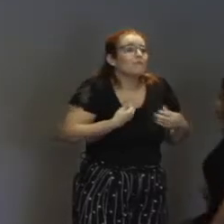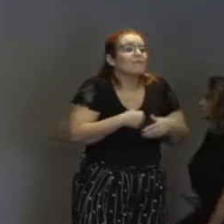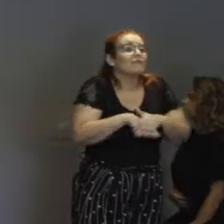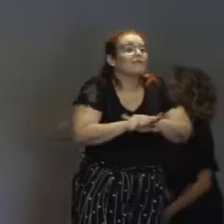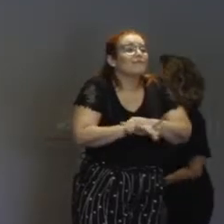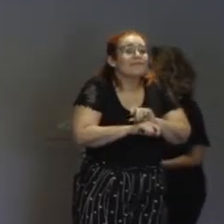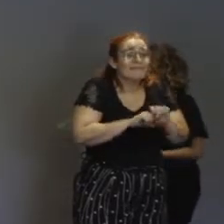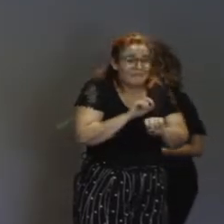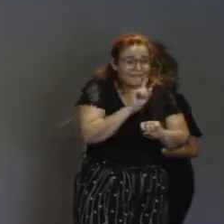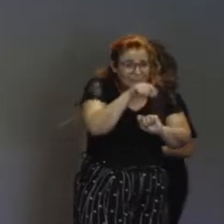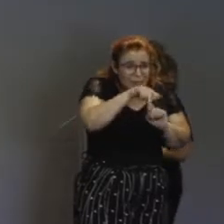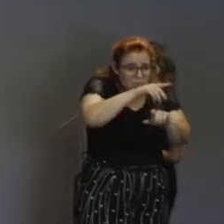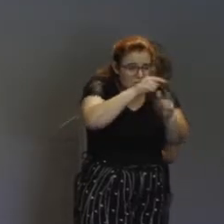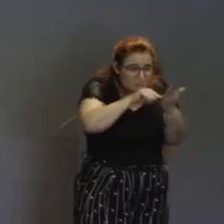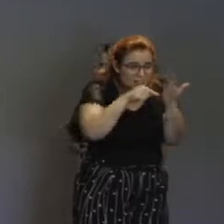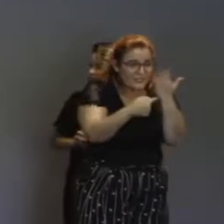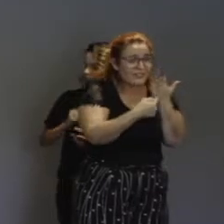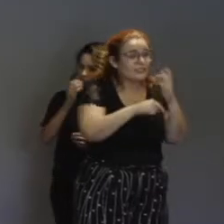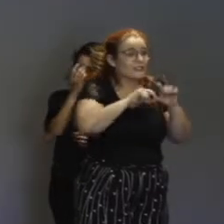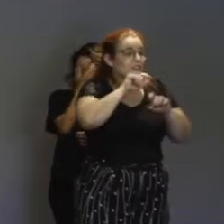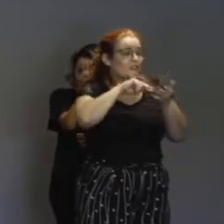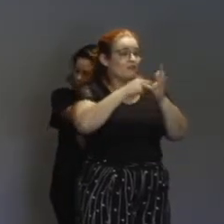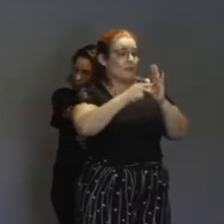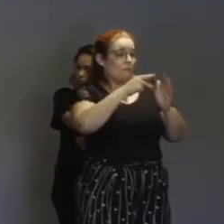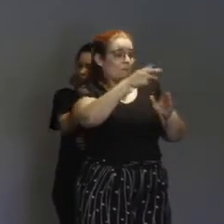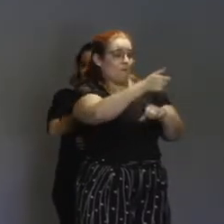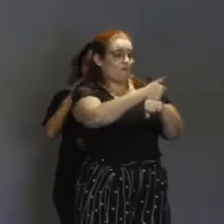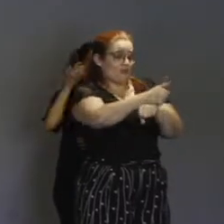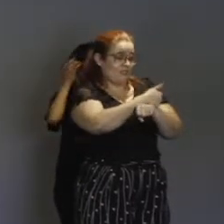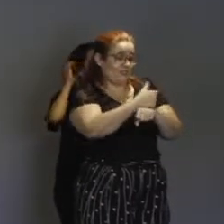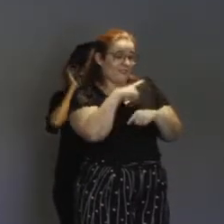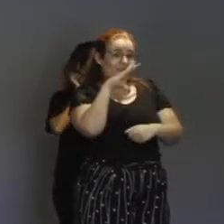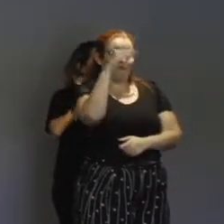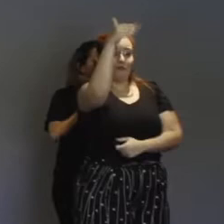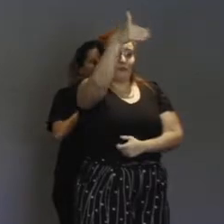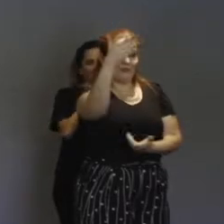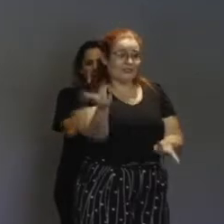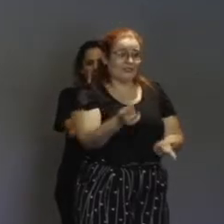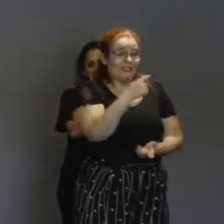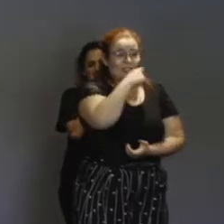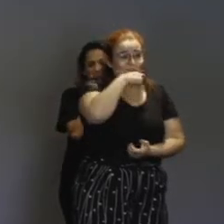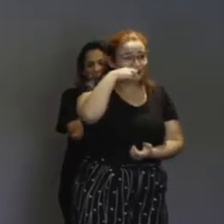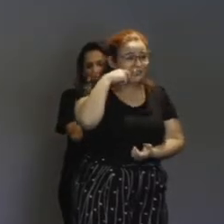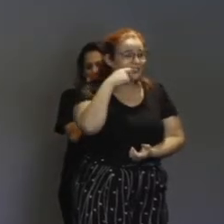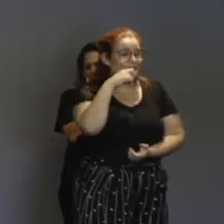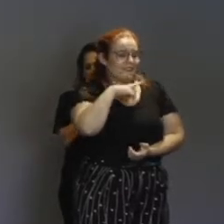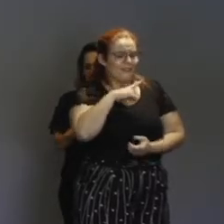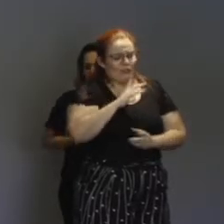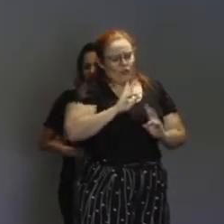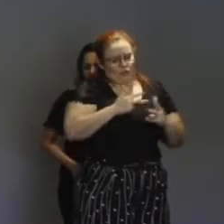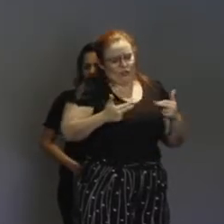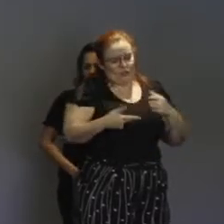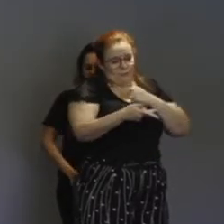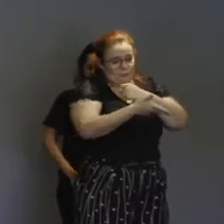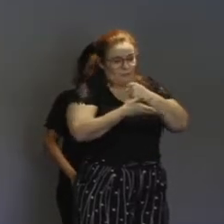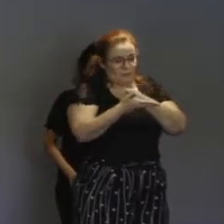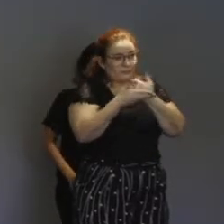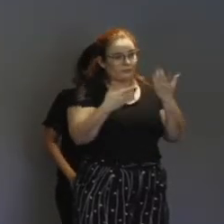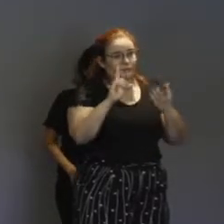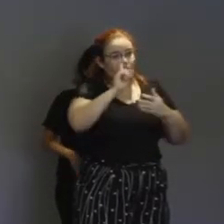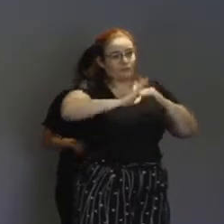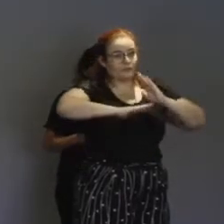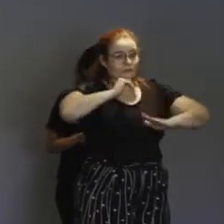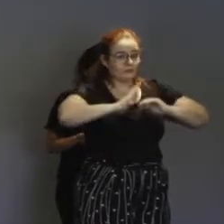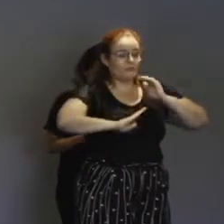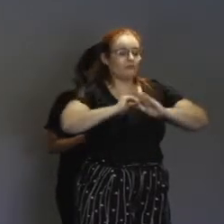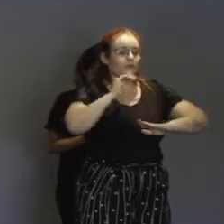profissões que a gente virá a ter. Mas a gente sabe que algumas questões vão para a mala. Escova de dente, roupa de baixo, sempre vai para a mala, né? E essas são as tais habilidades que, na